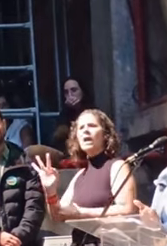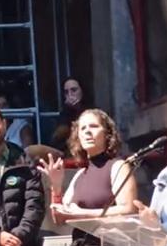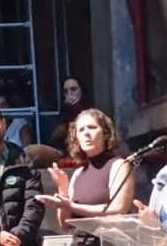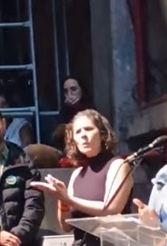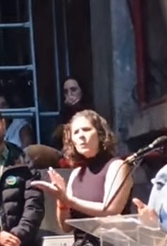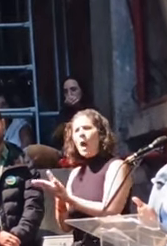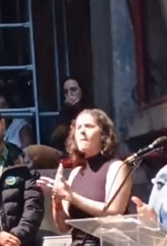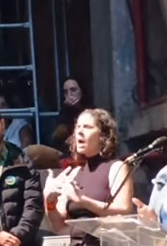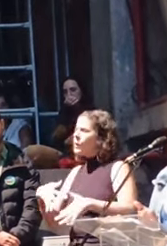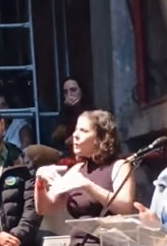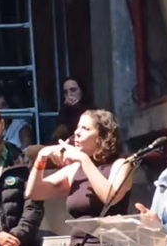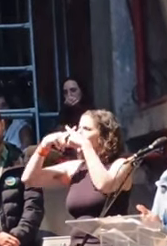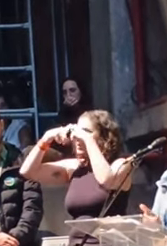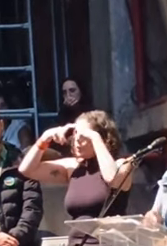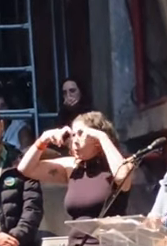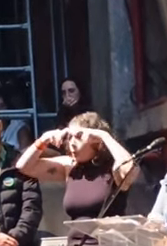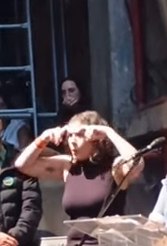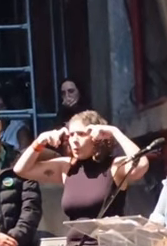penas.